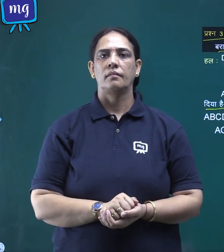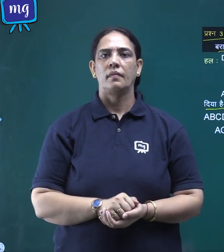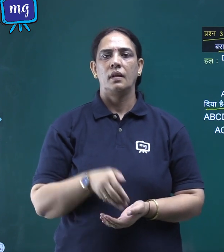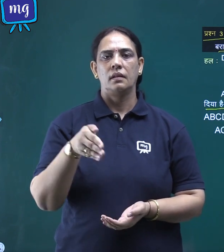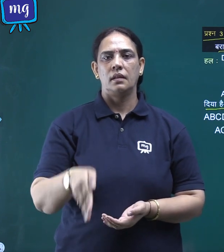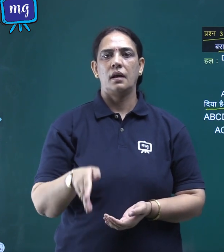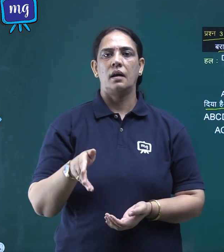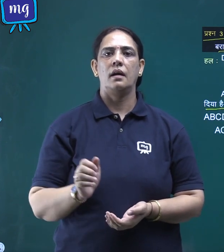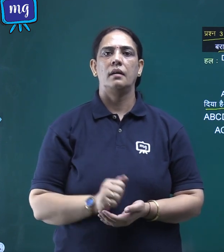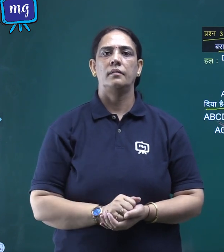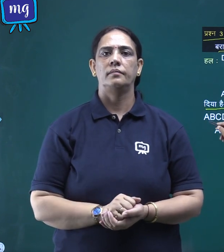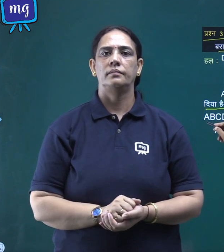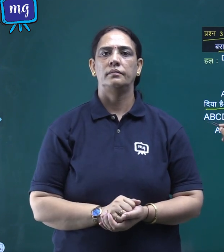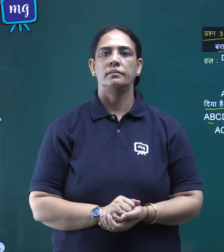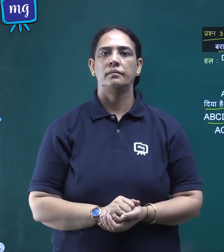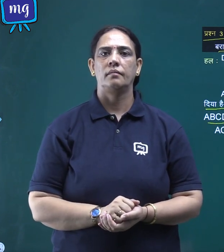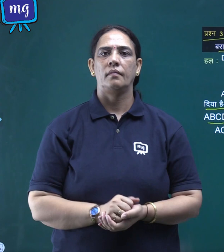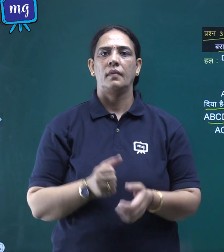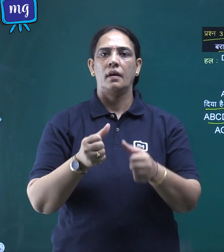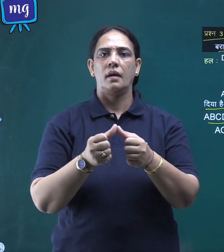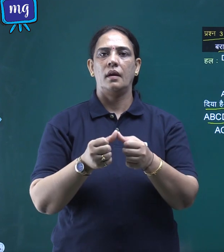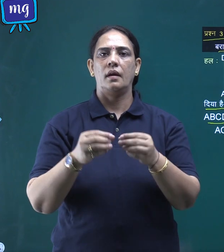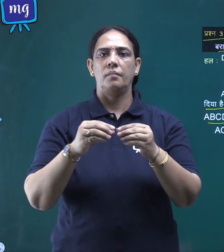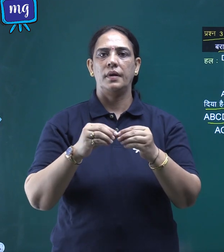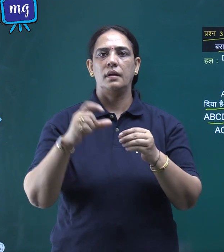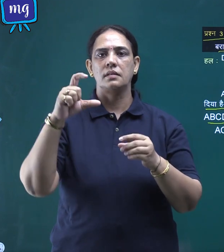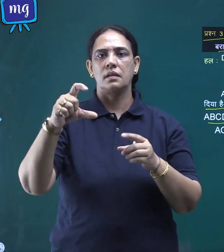दिया है ए बी सी डी